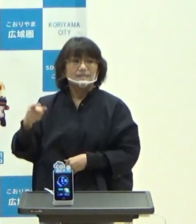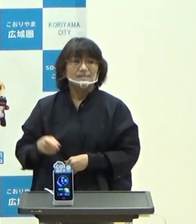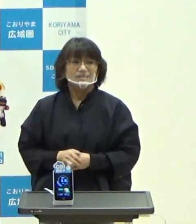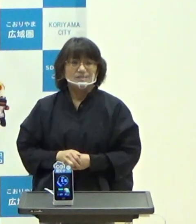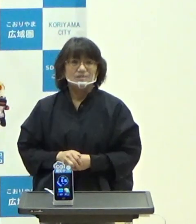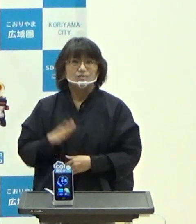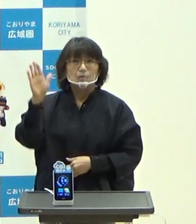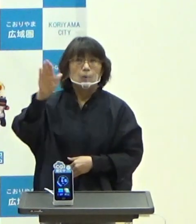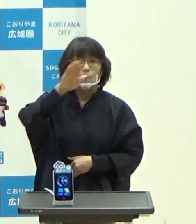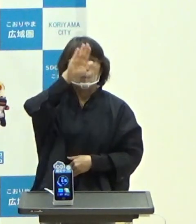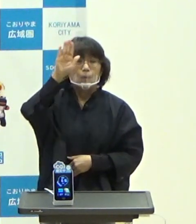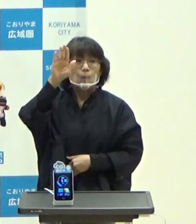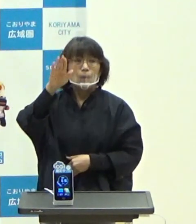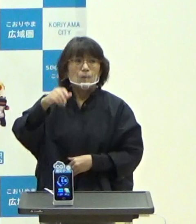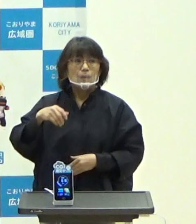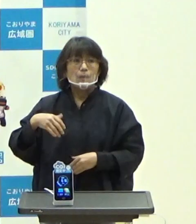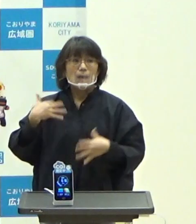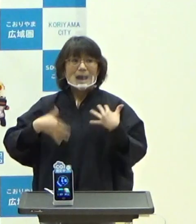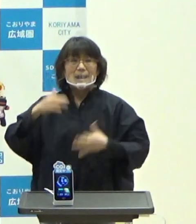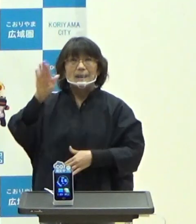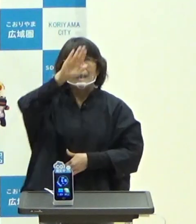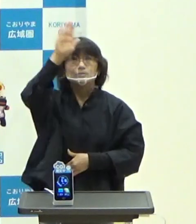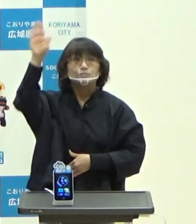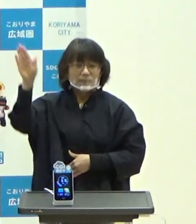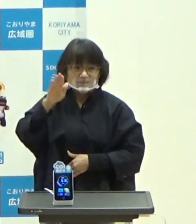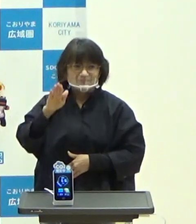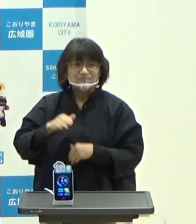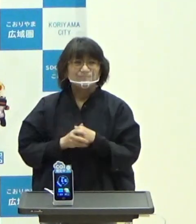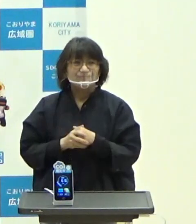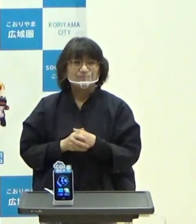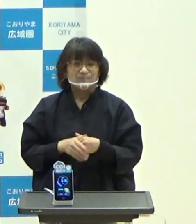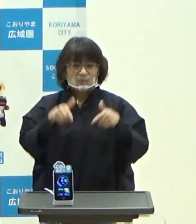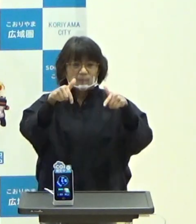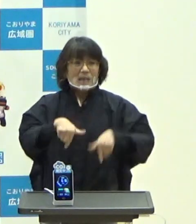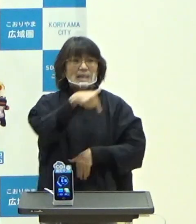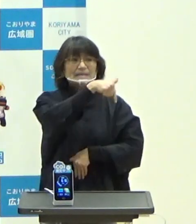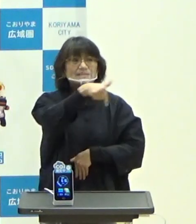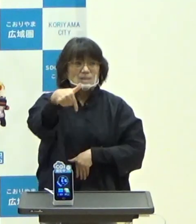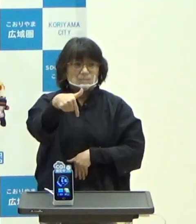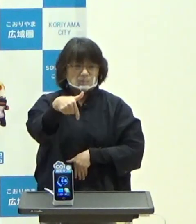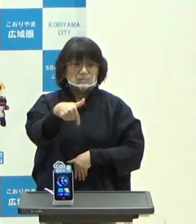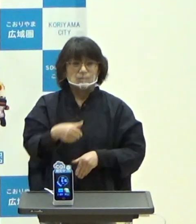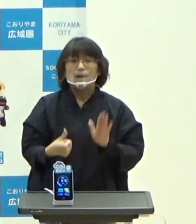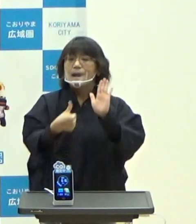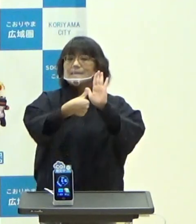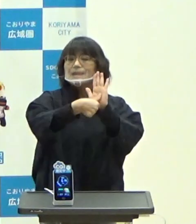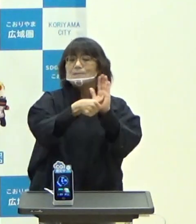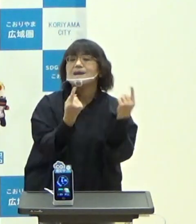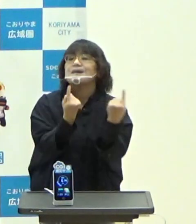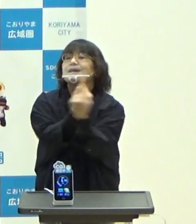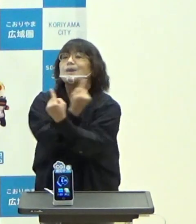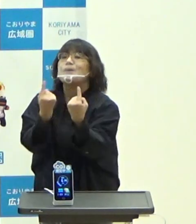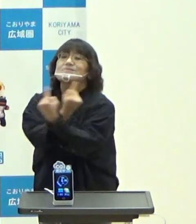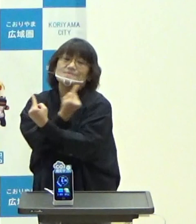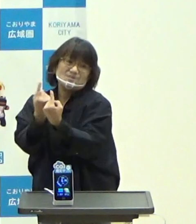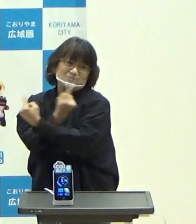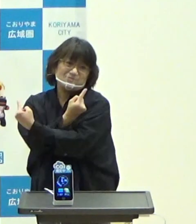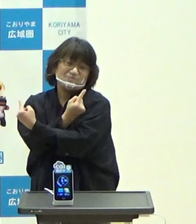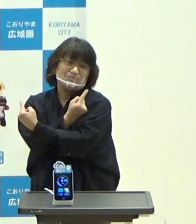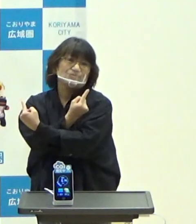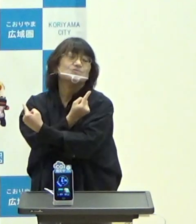の所沢の西武ドームとか、しょっちゅうあのネーミングライツ、経験者変わってますけ